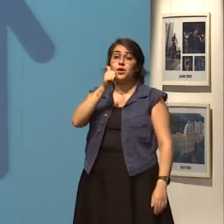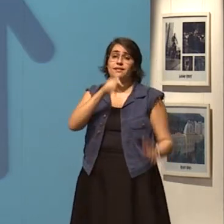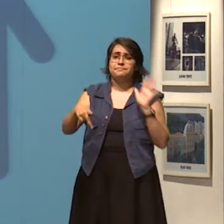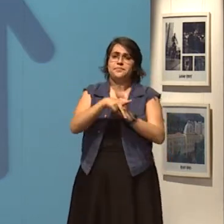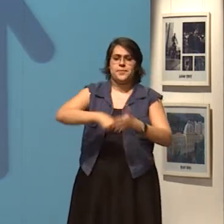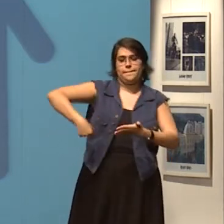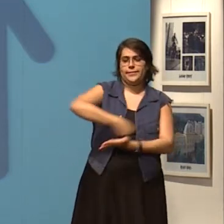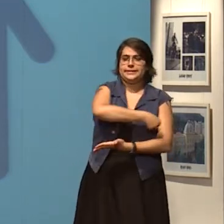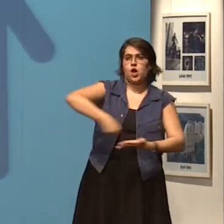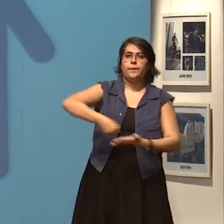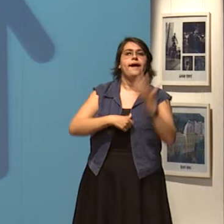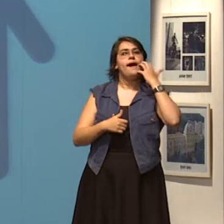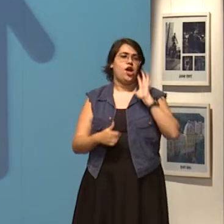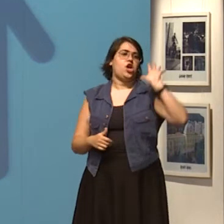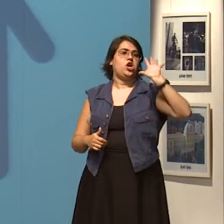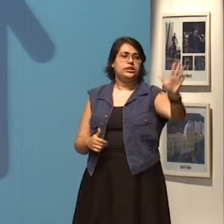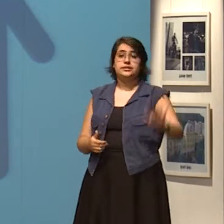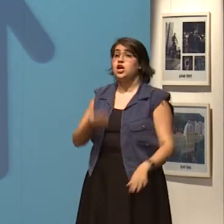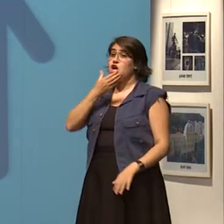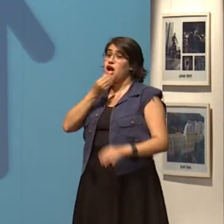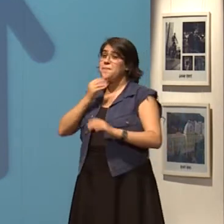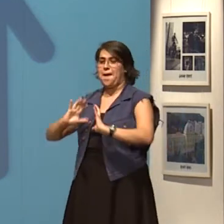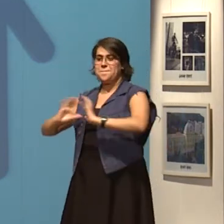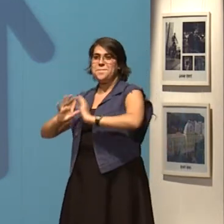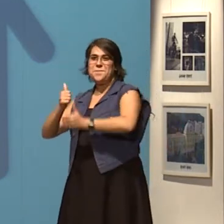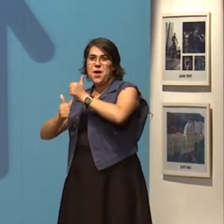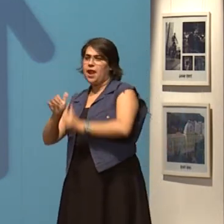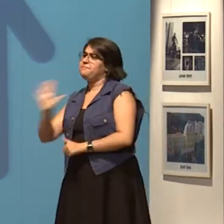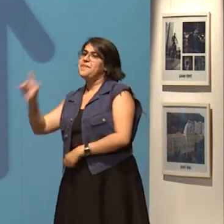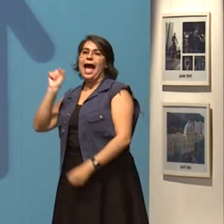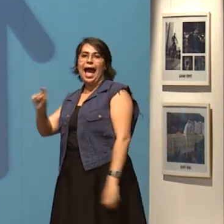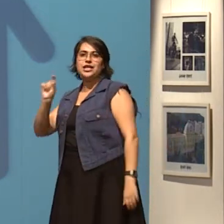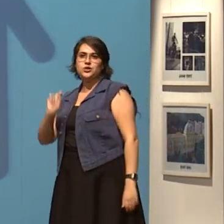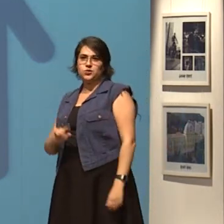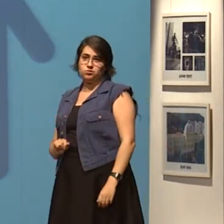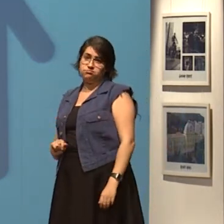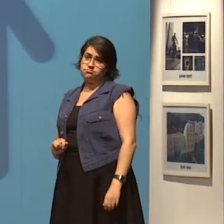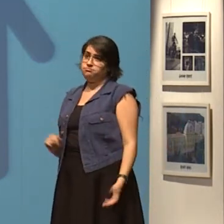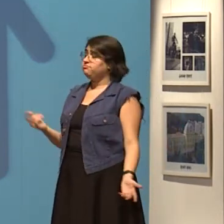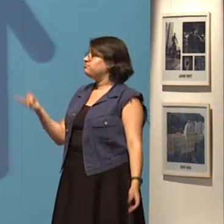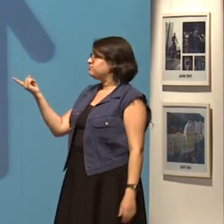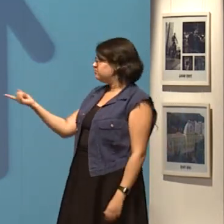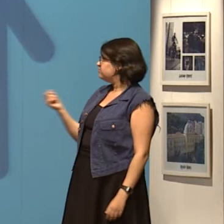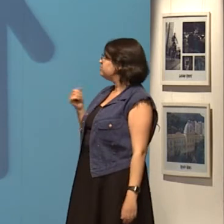Feminismo e estereótipo masculino. Ah, mulher tem que ser rosa, tem que passar roupa. Homem tem que ser azul, tem que jogar